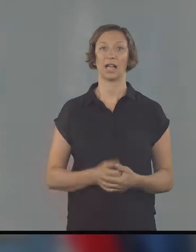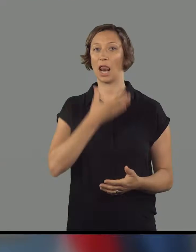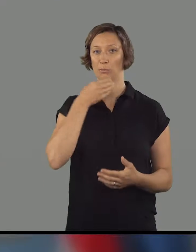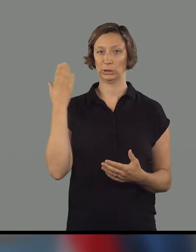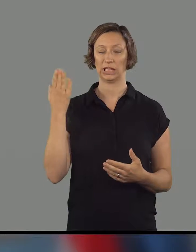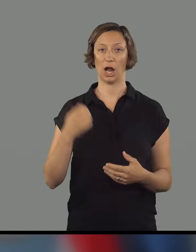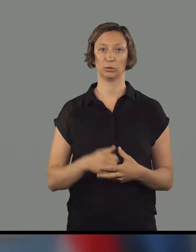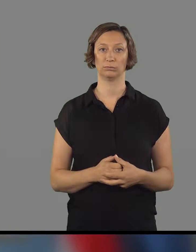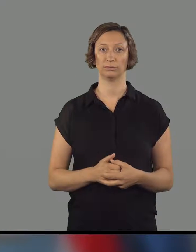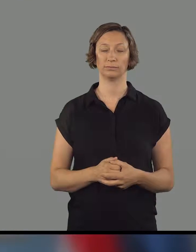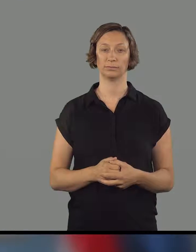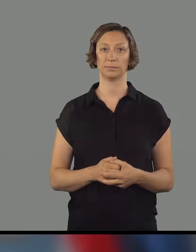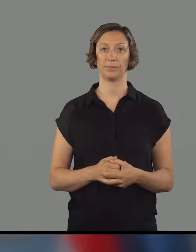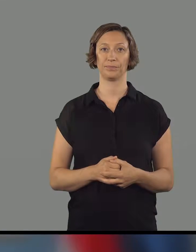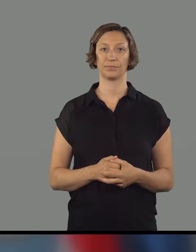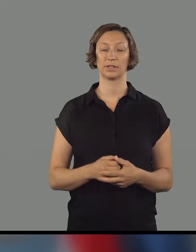Lep pozdrav.